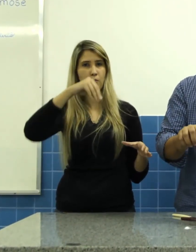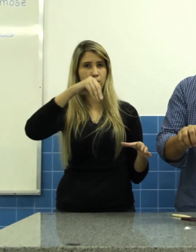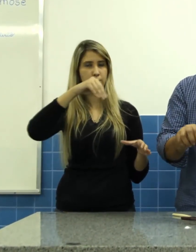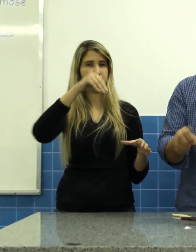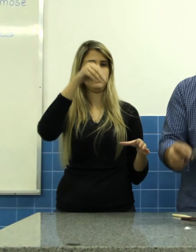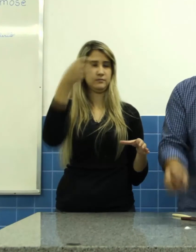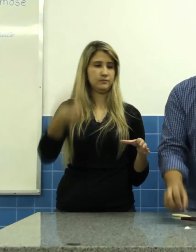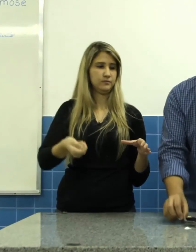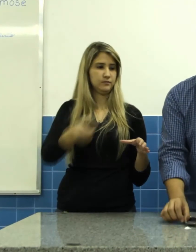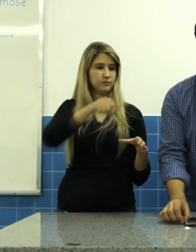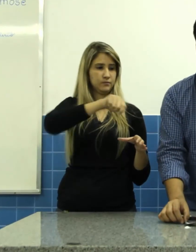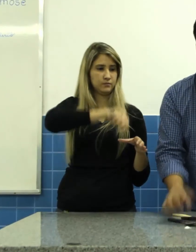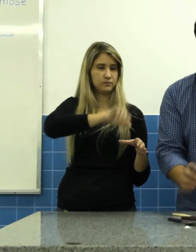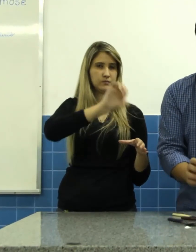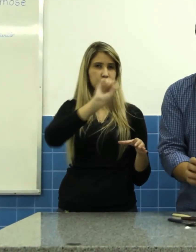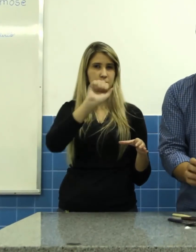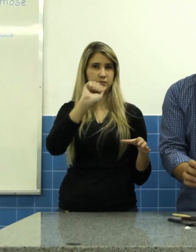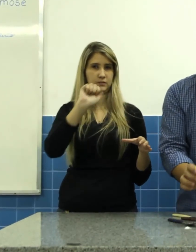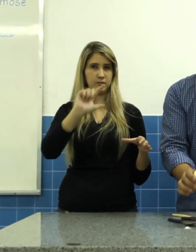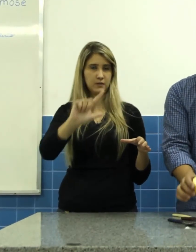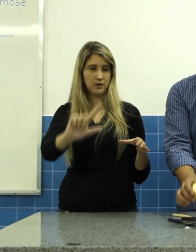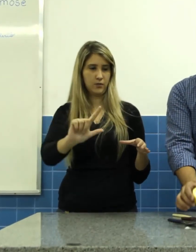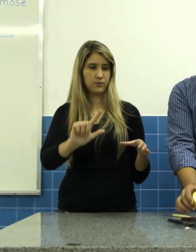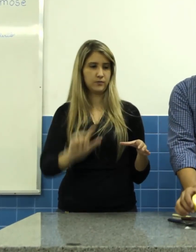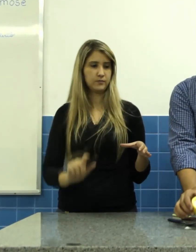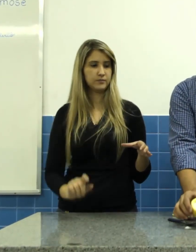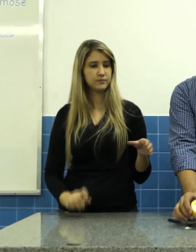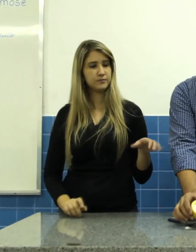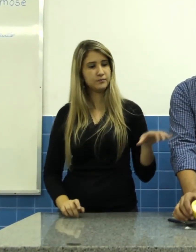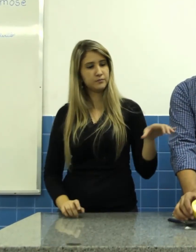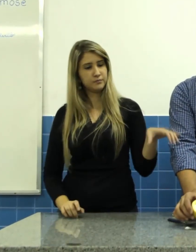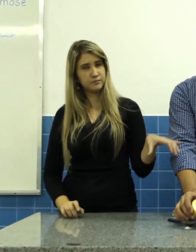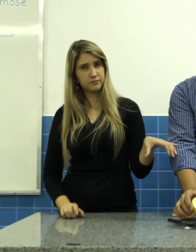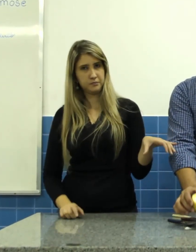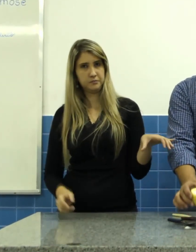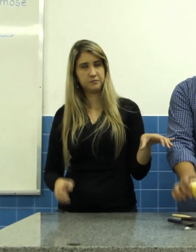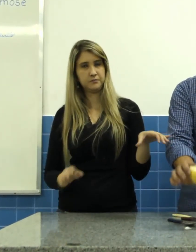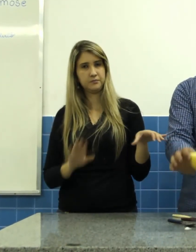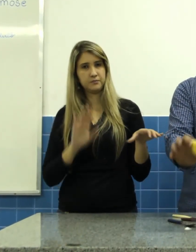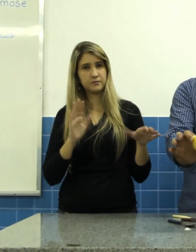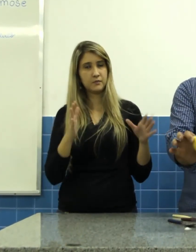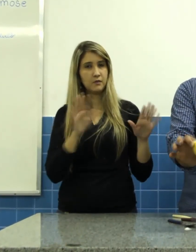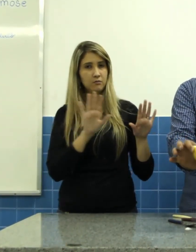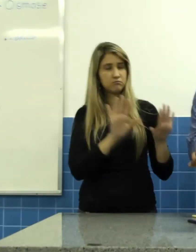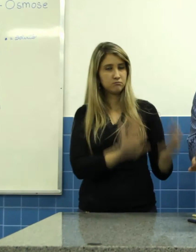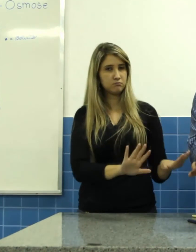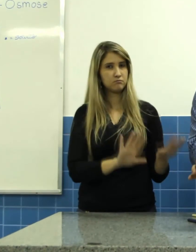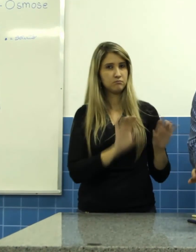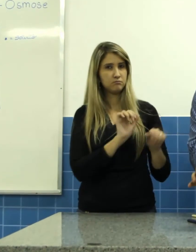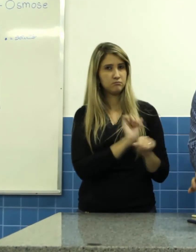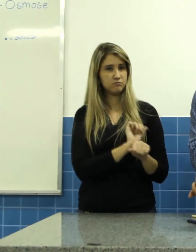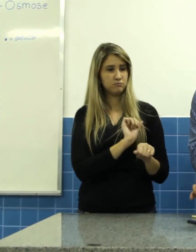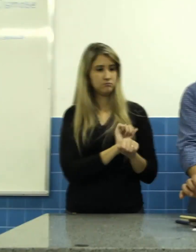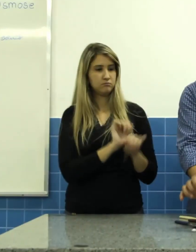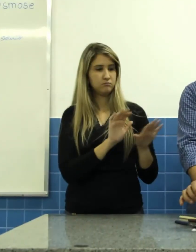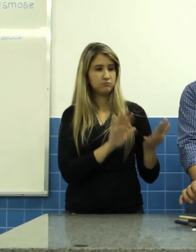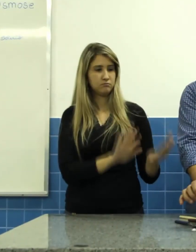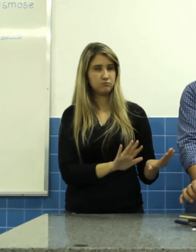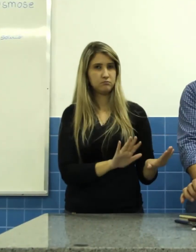adiciona-se o soluto na cavidade da batata e vamos deixar essa batata